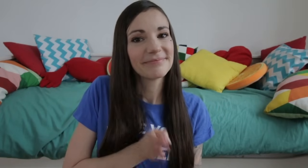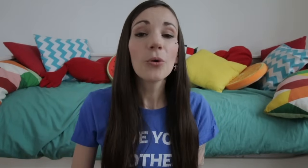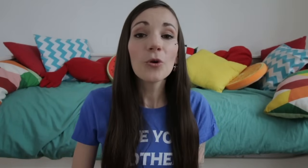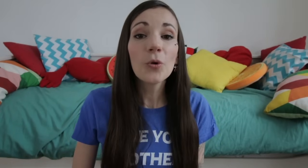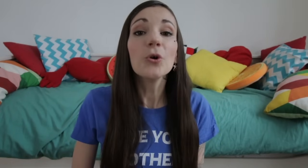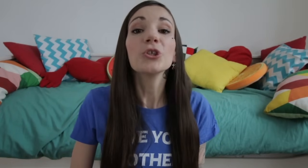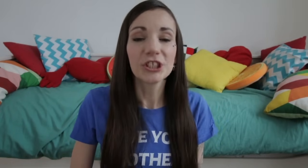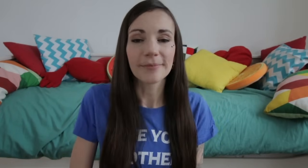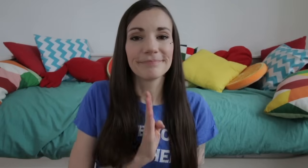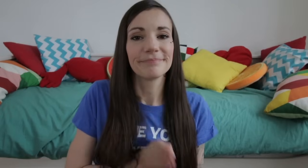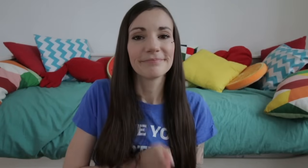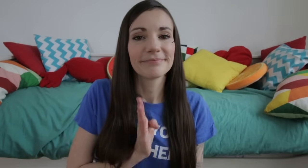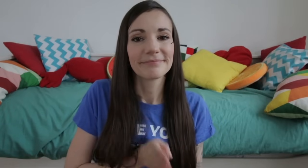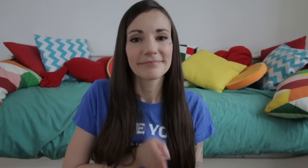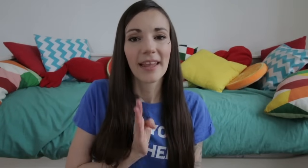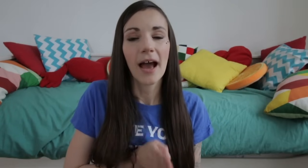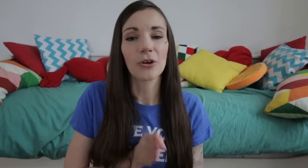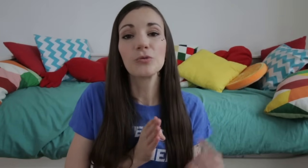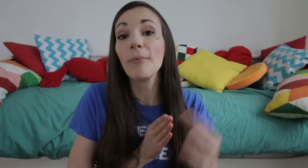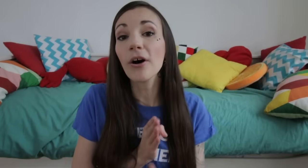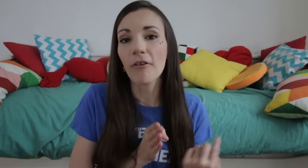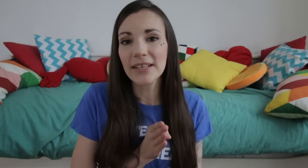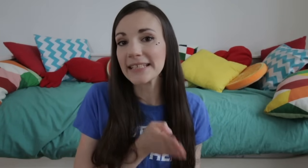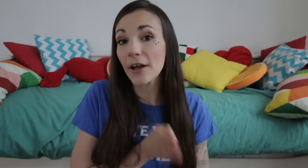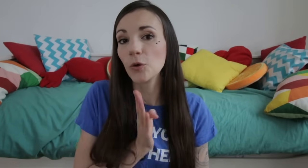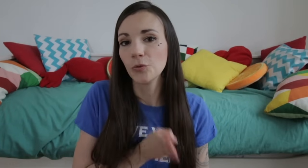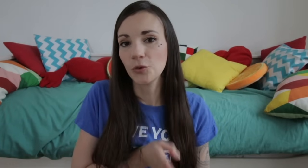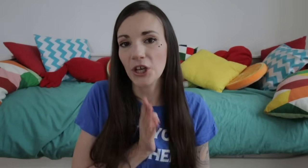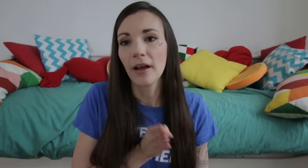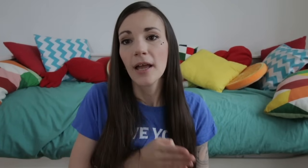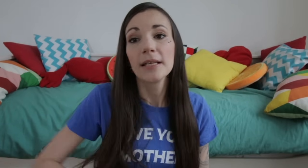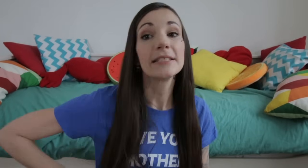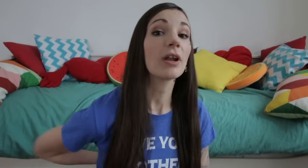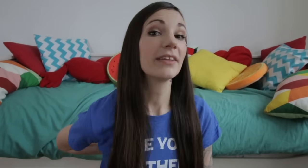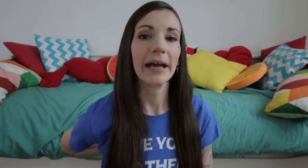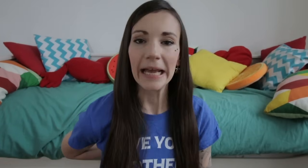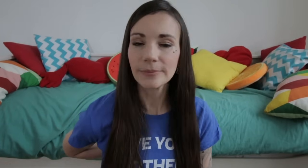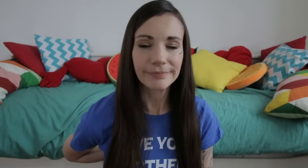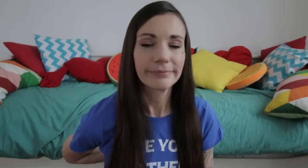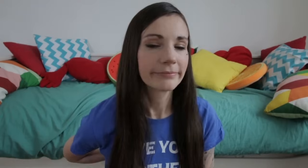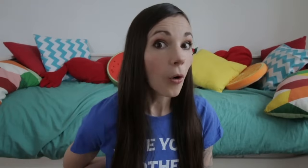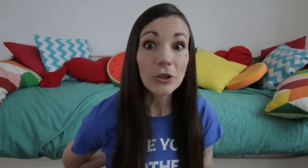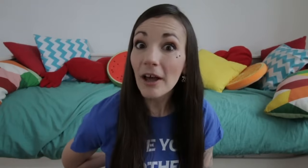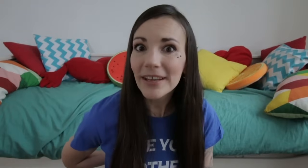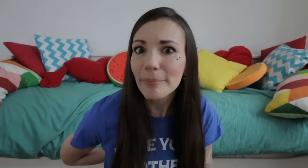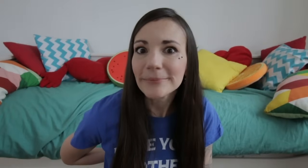Pour le mot chien, alors tout d'abord en fait c'est la queue du chien, si on la faisait derrière, on ne la verrait pas.